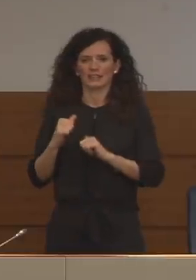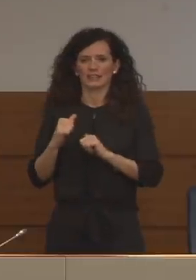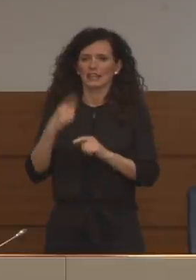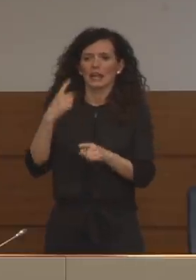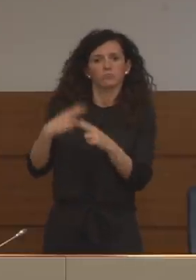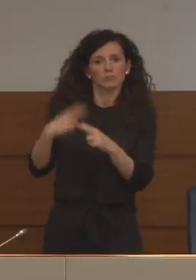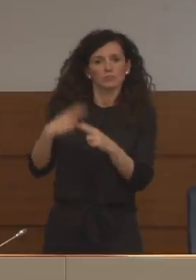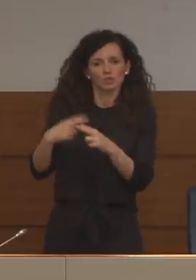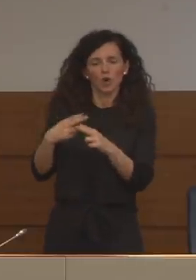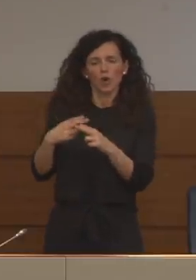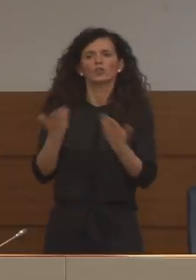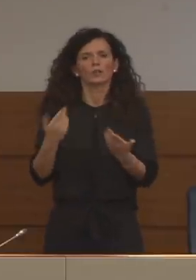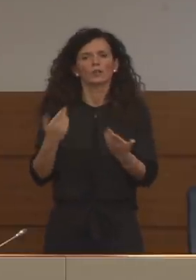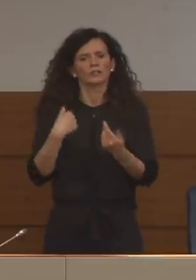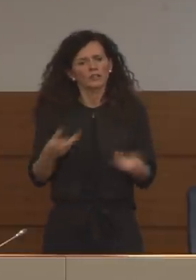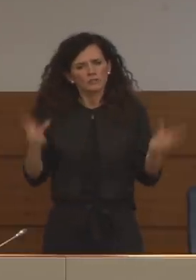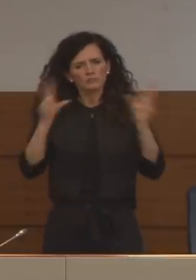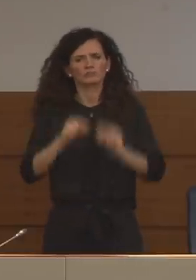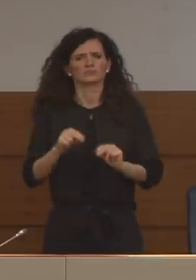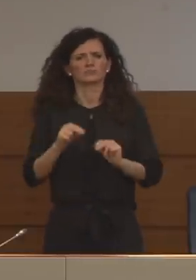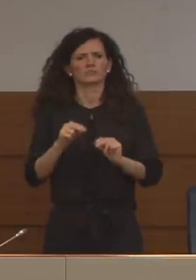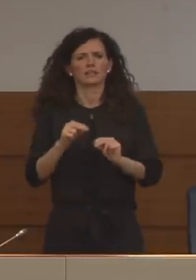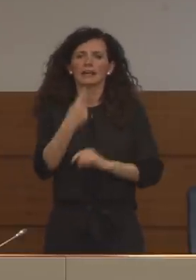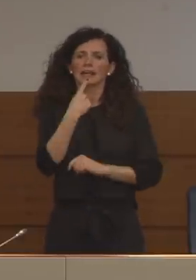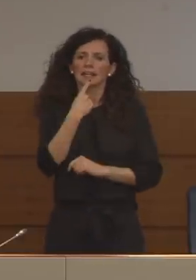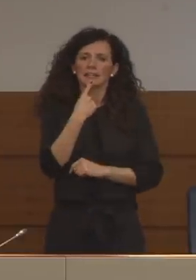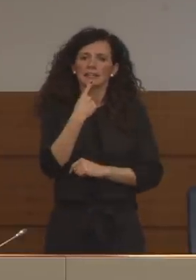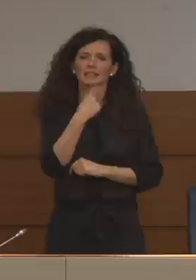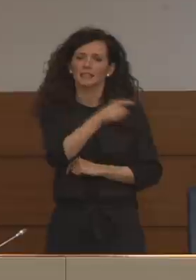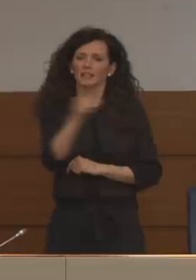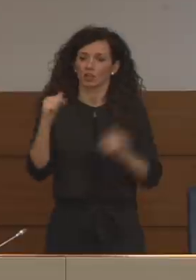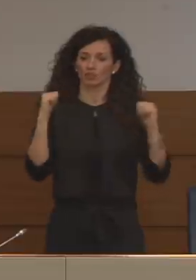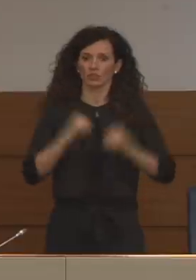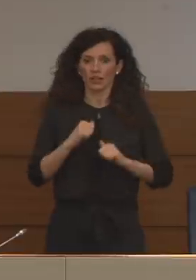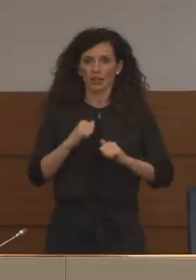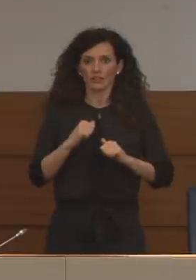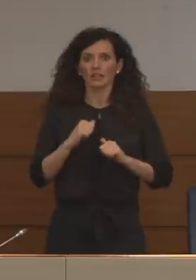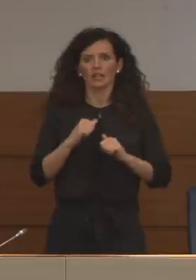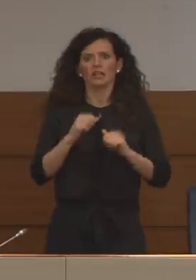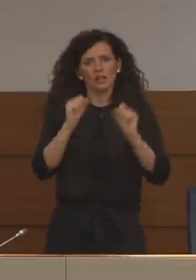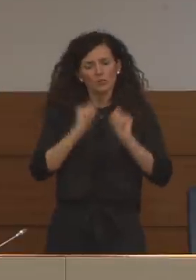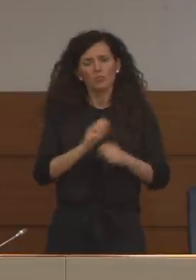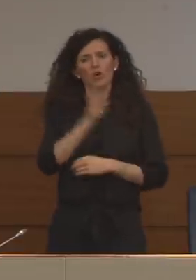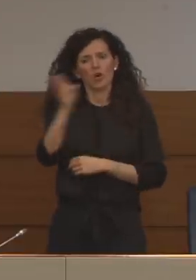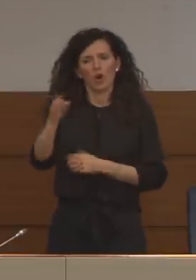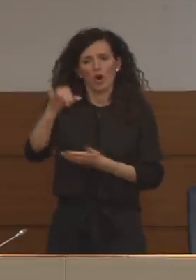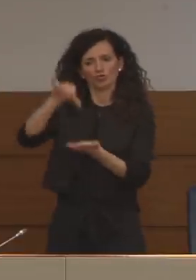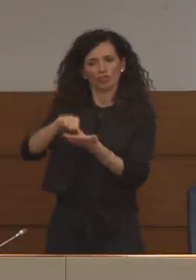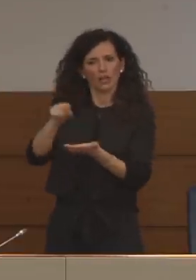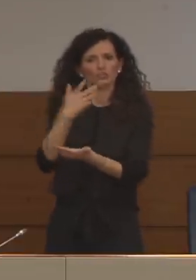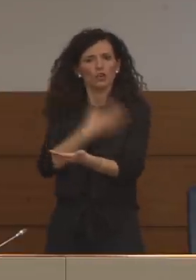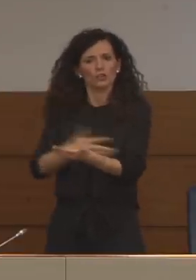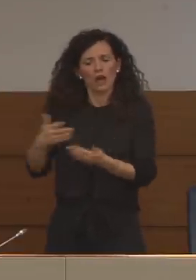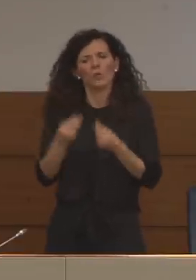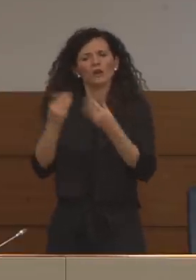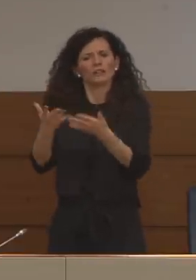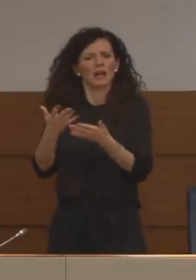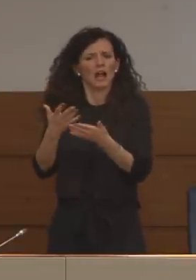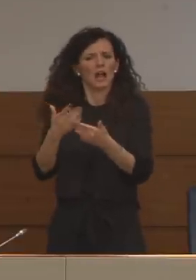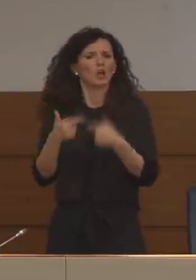rinnovare questo invito a recarsi nelle strutture dedicate per favorire la donazione del